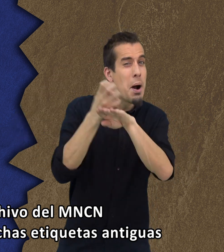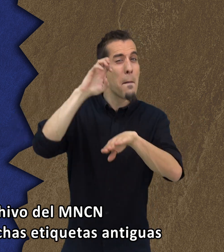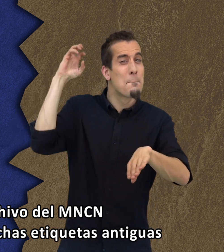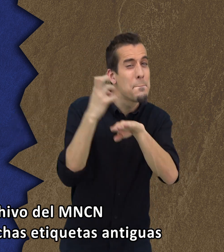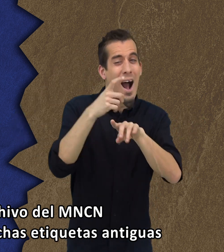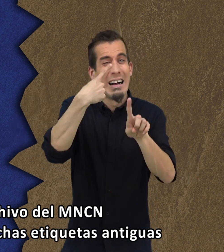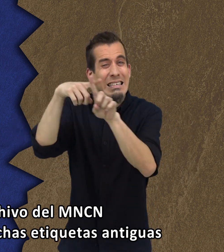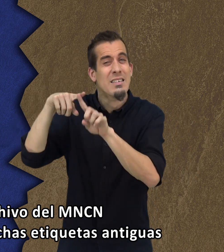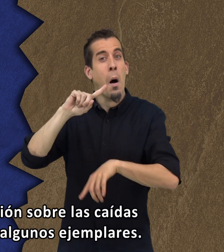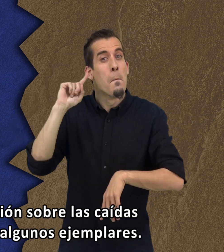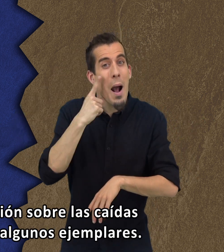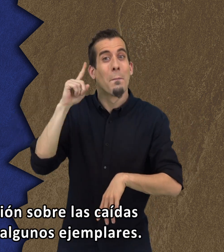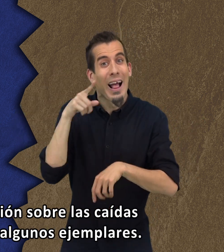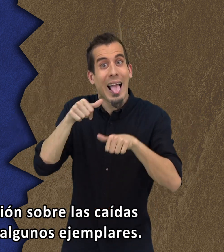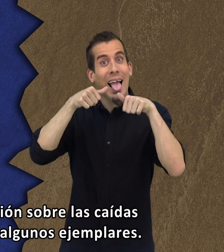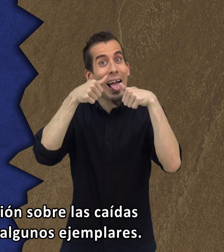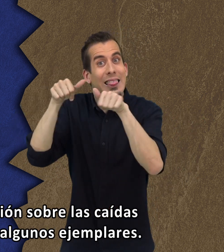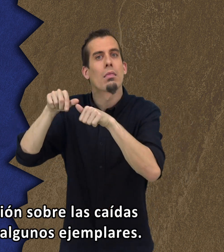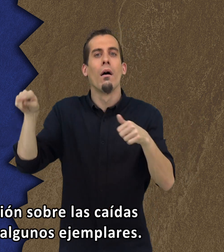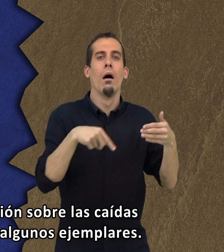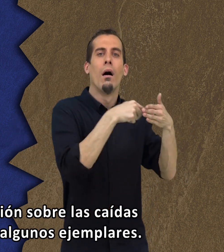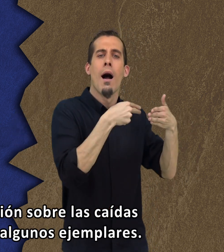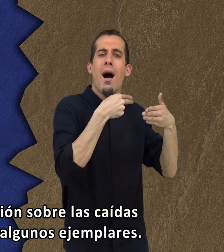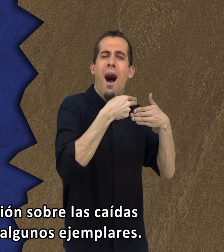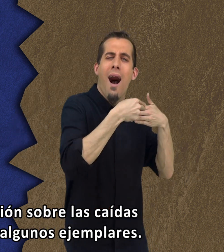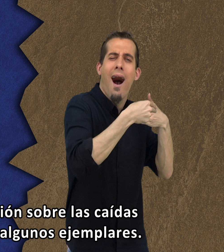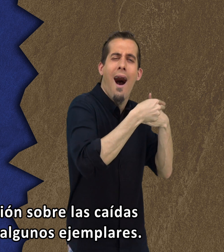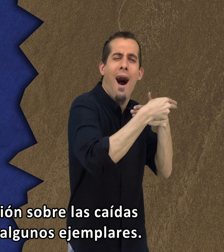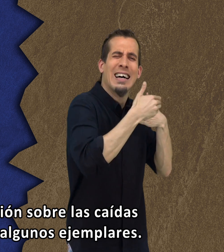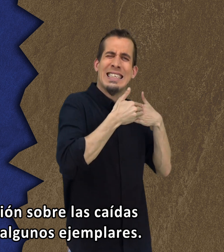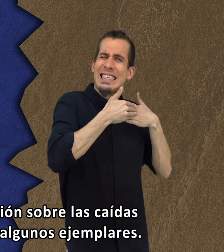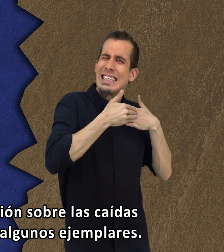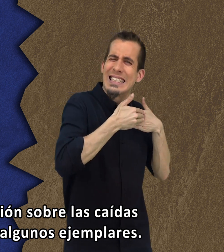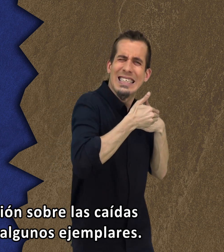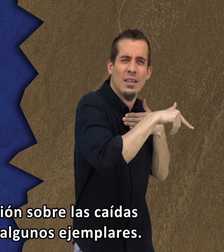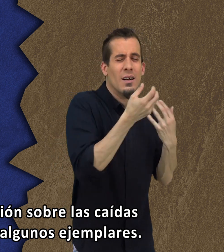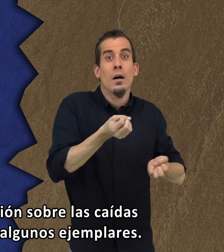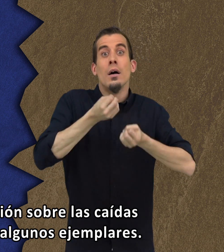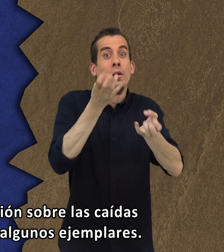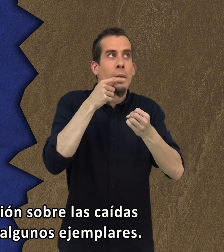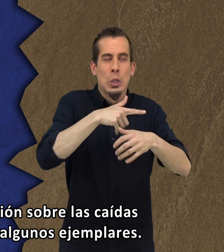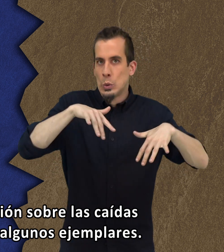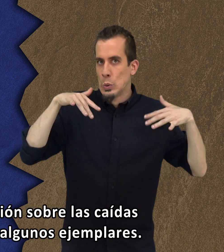y documentación sobre las caídas y hallazgos de algunos ejemplares